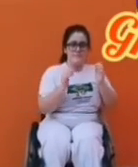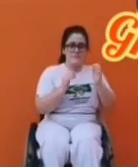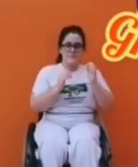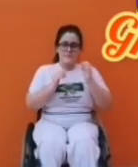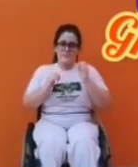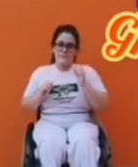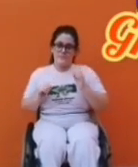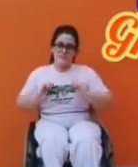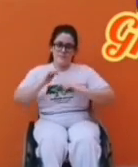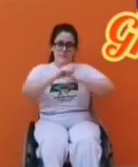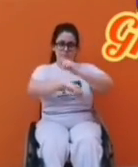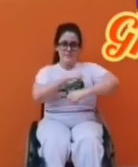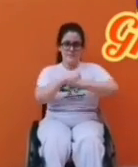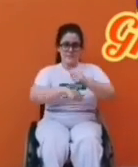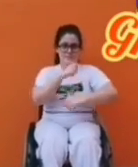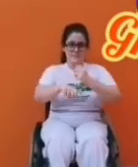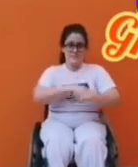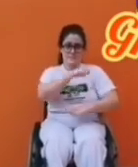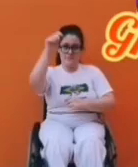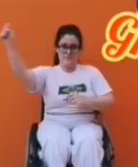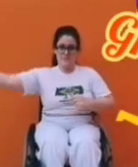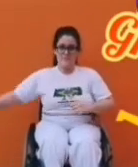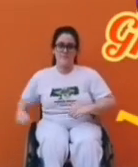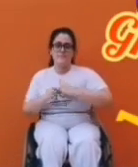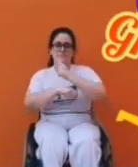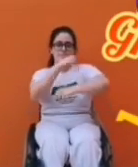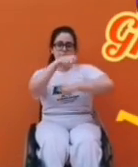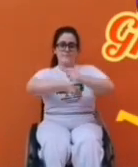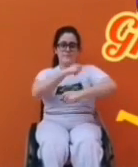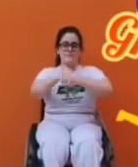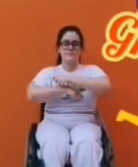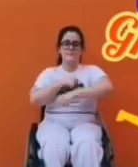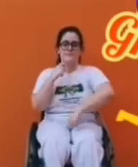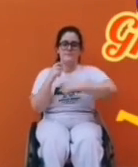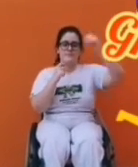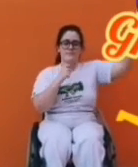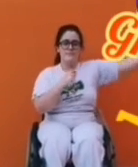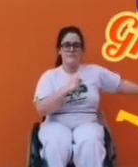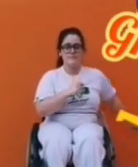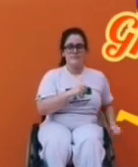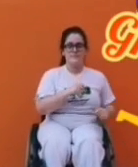Tudo que Deus sou caminhou. Não deixa o laço desatar. Não deixa a maré te levar.